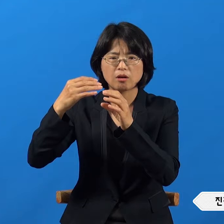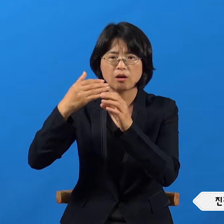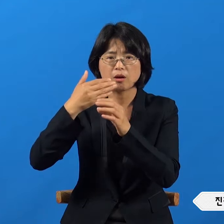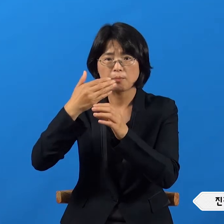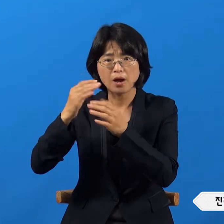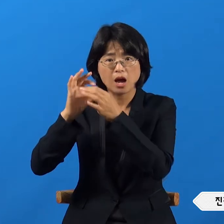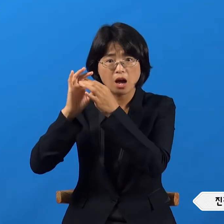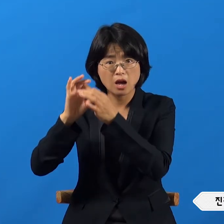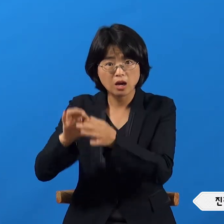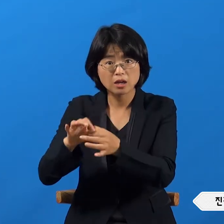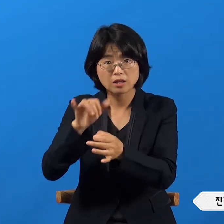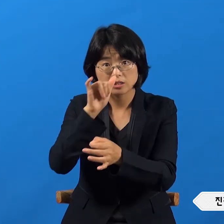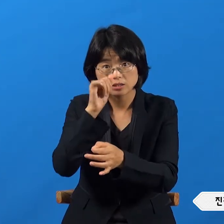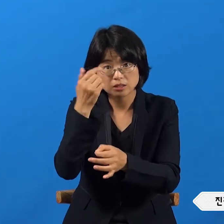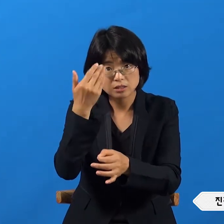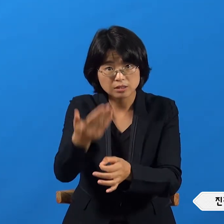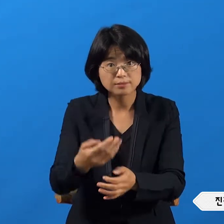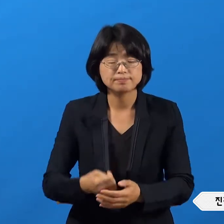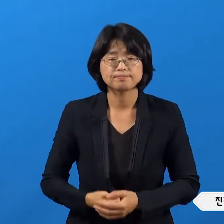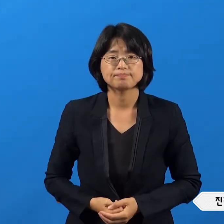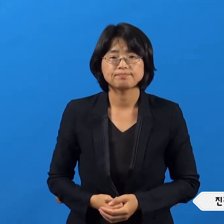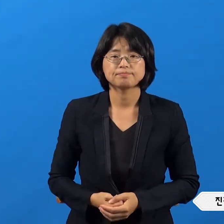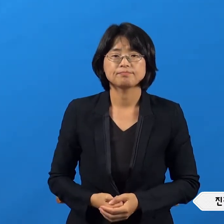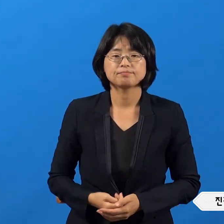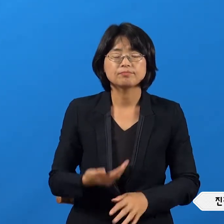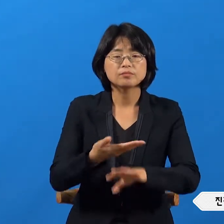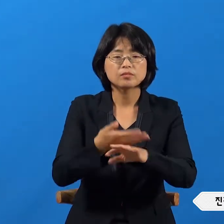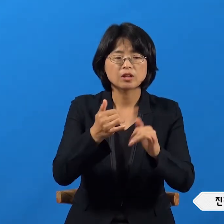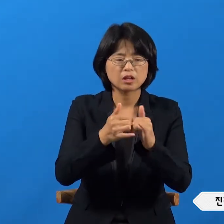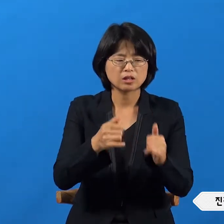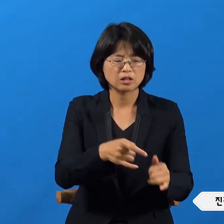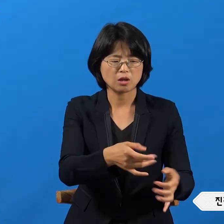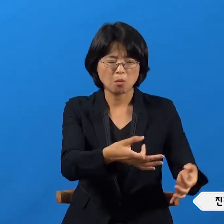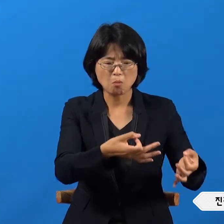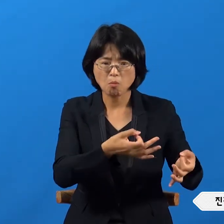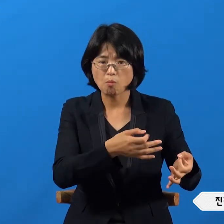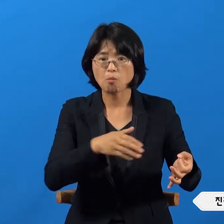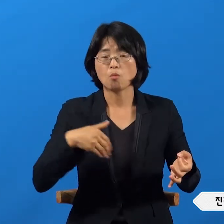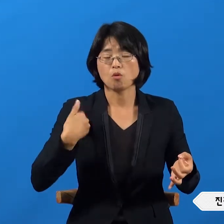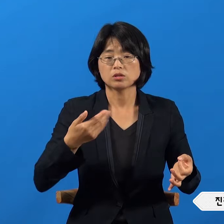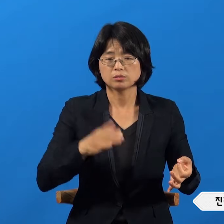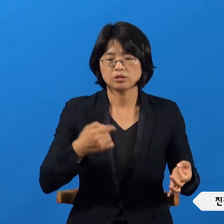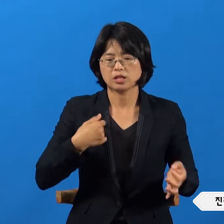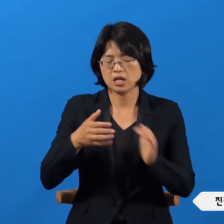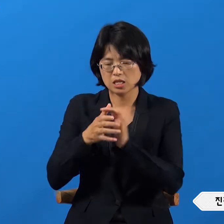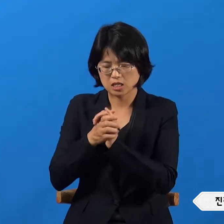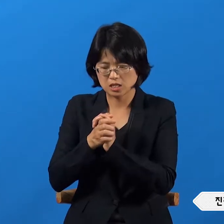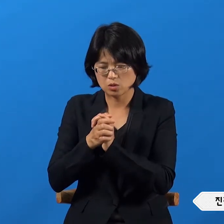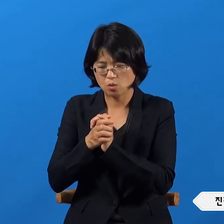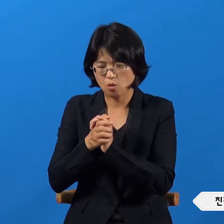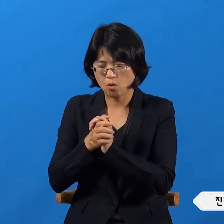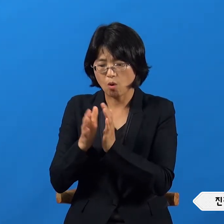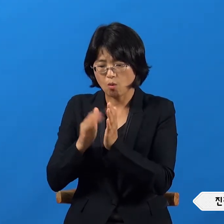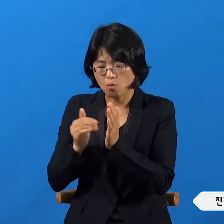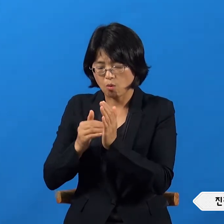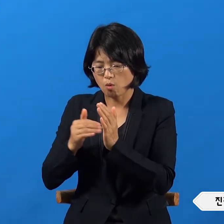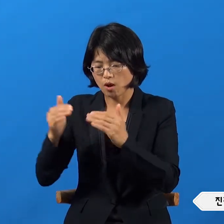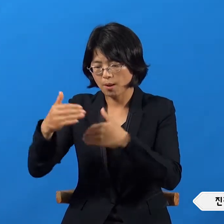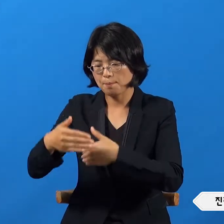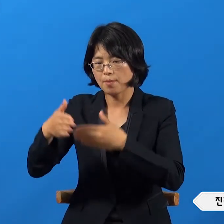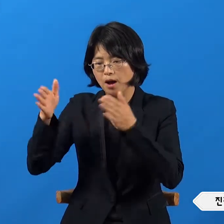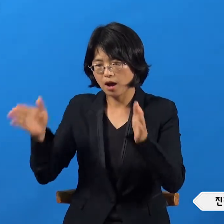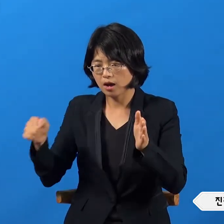다른 사람들에게 어떻게 보일지 모르지만 내 기도의 골방에서 하나님 아버지와의 관계가 나의